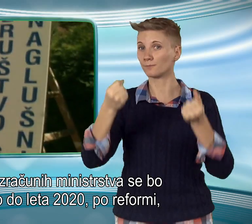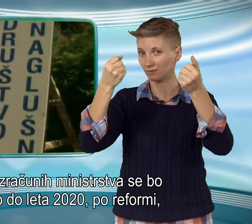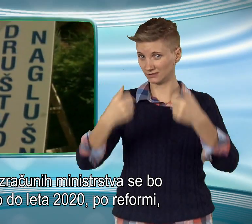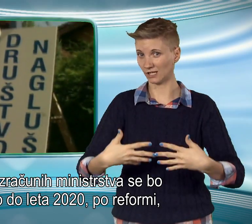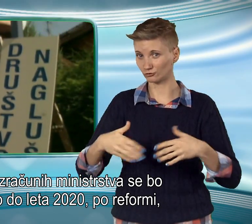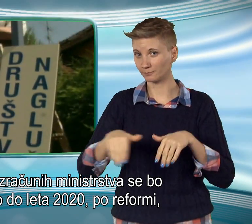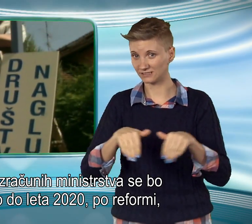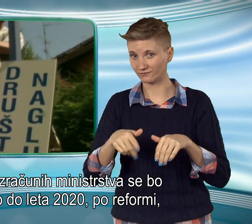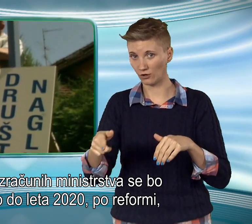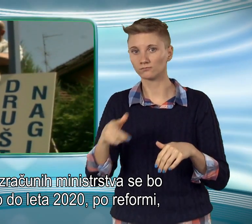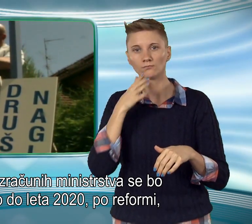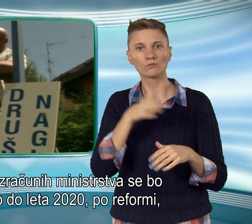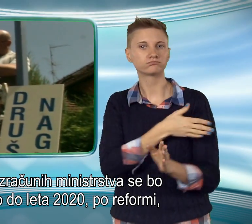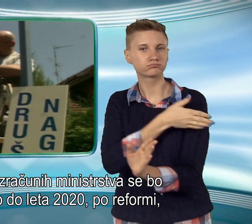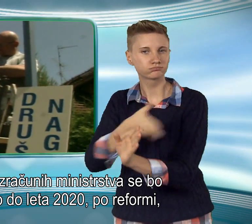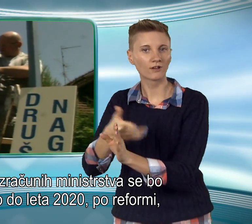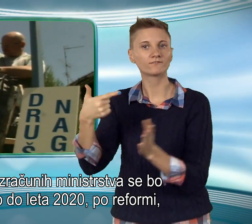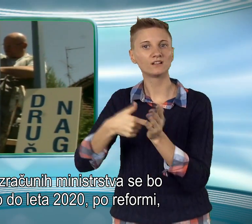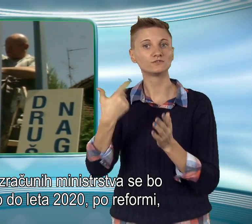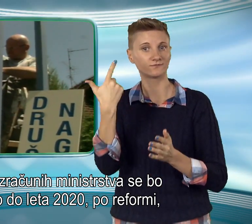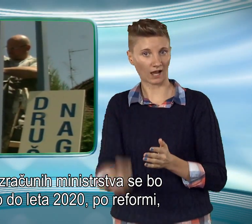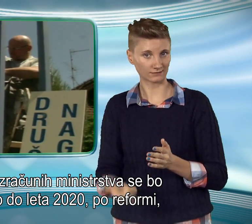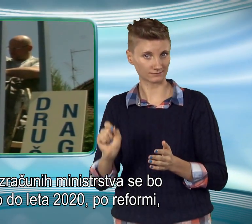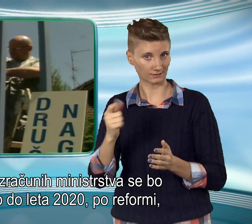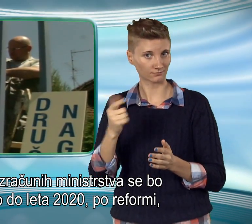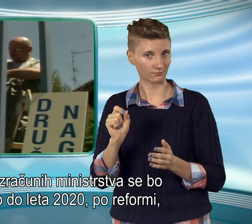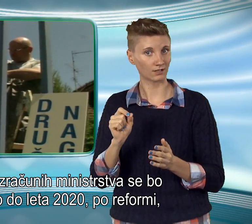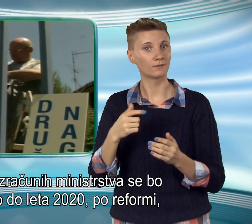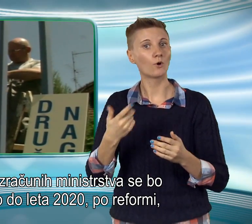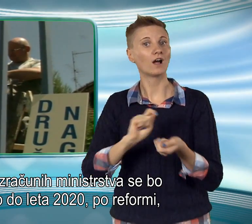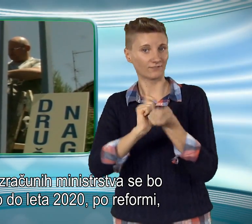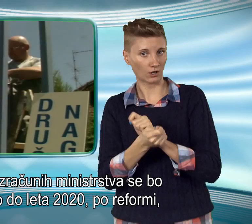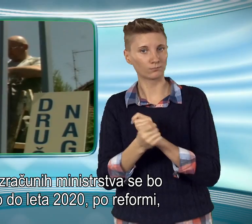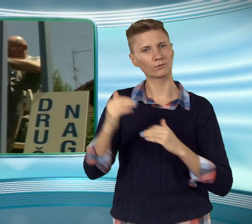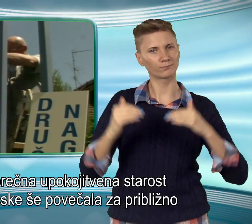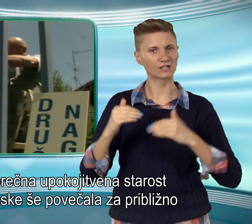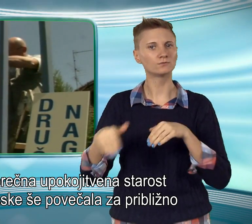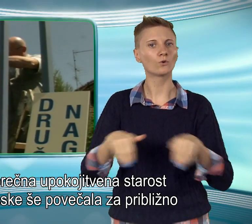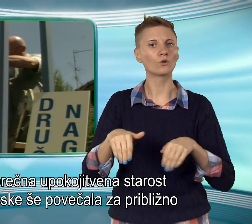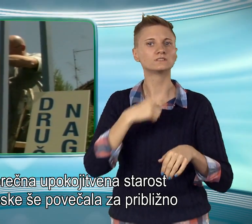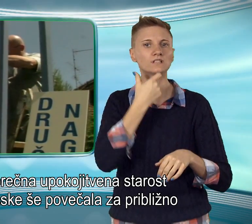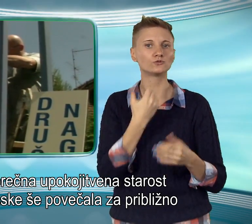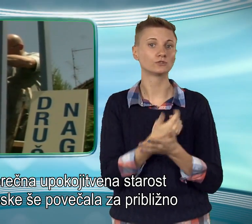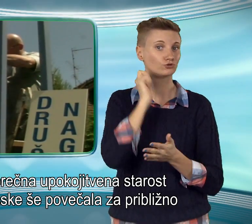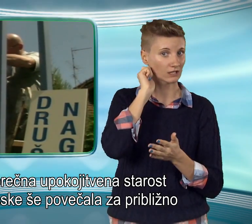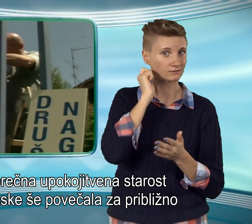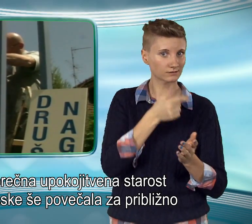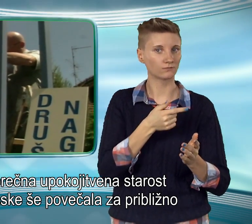Po izračunih ministrstva se bo tako do leta 2020 po reformi povprečna upokojitvena starost za ženske